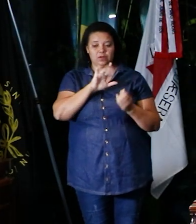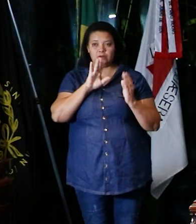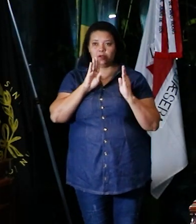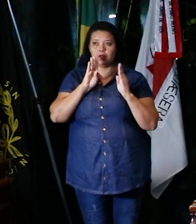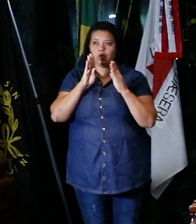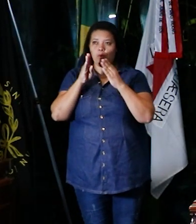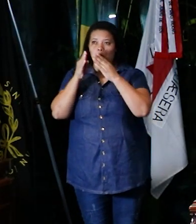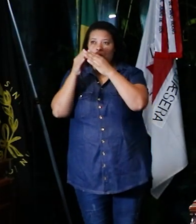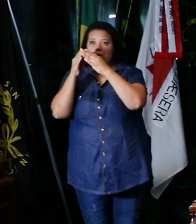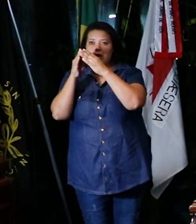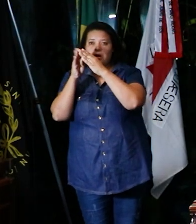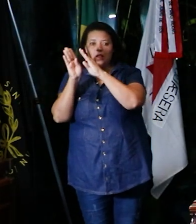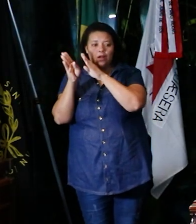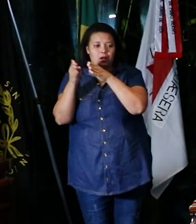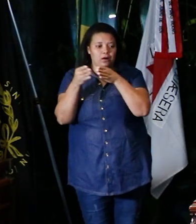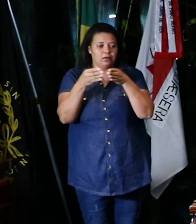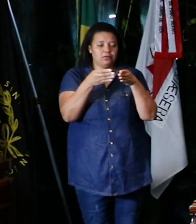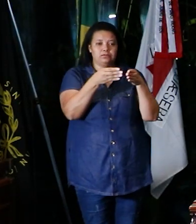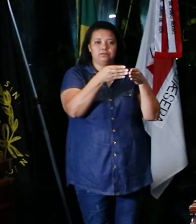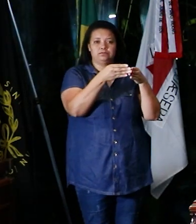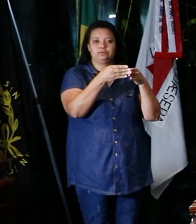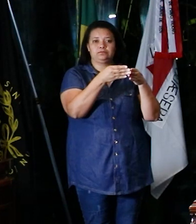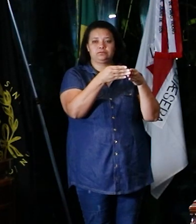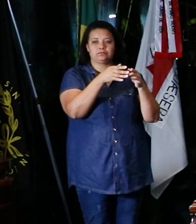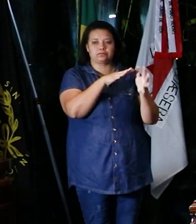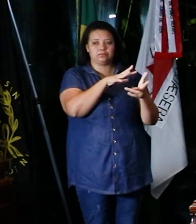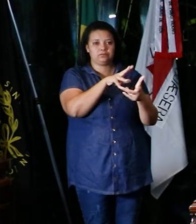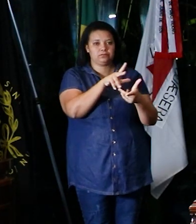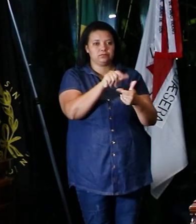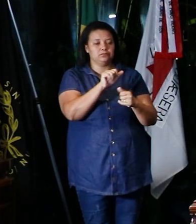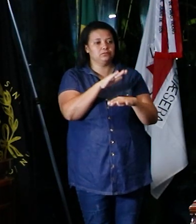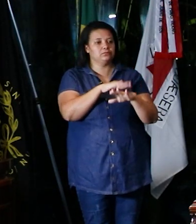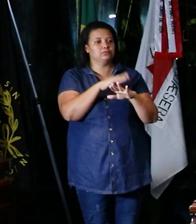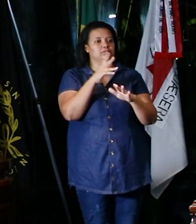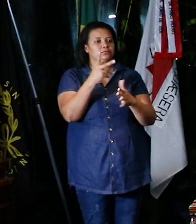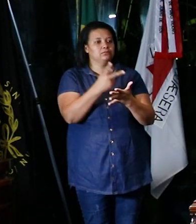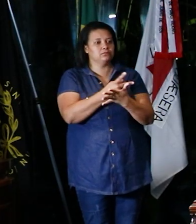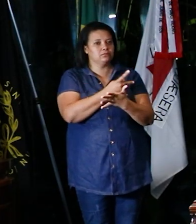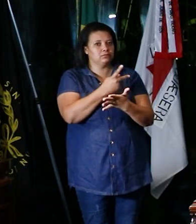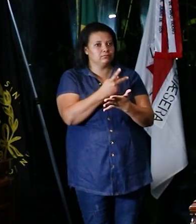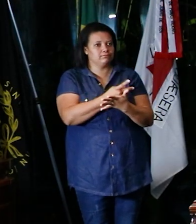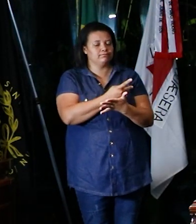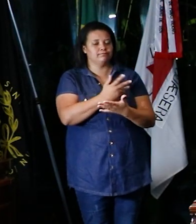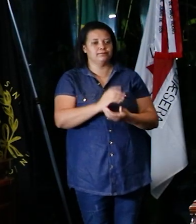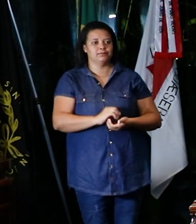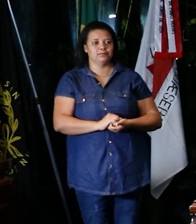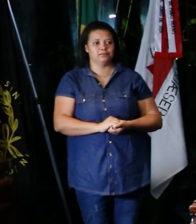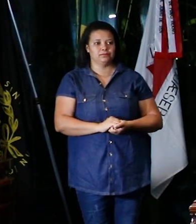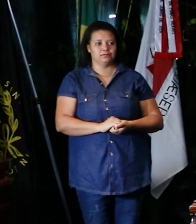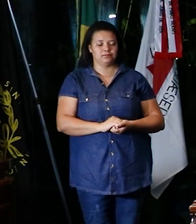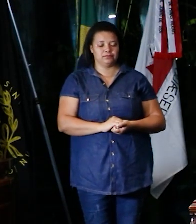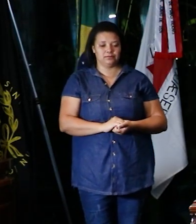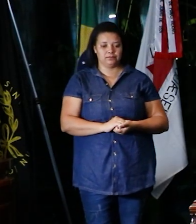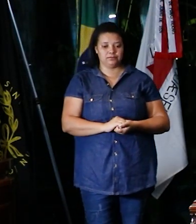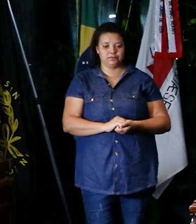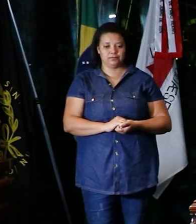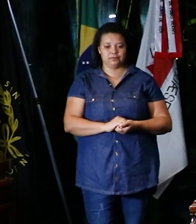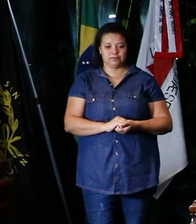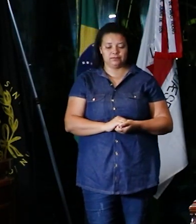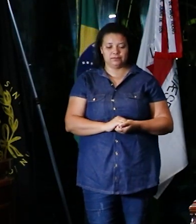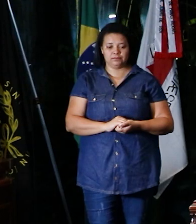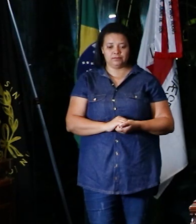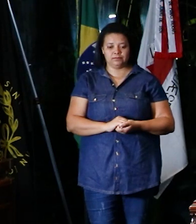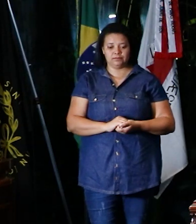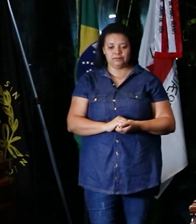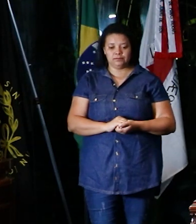Senhor para outros mundos ainda mais errados que este. Olha, vocês